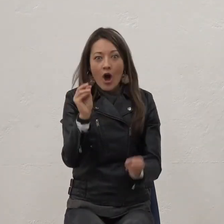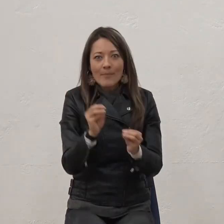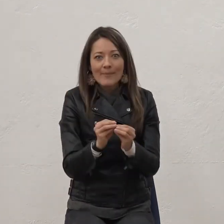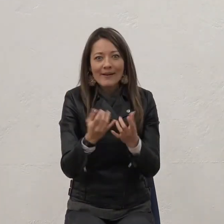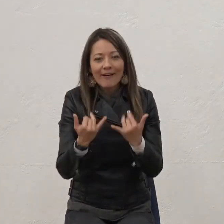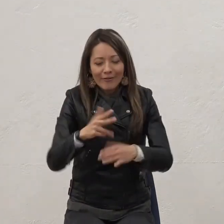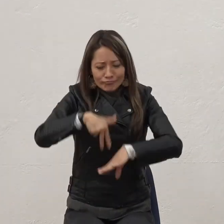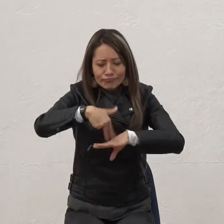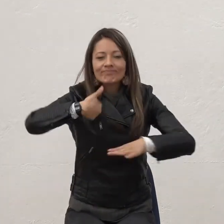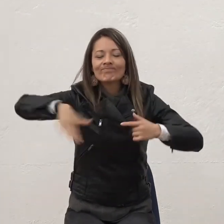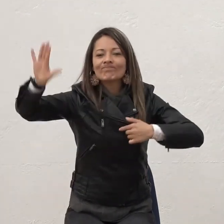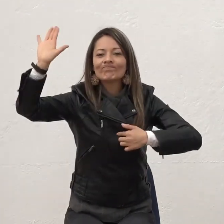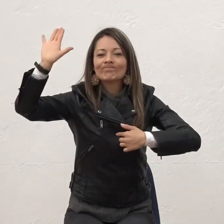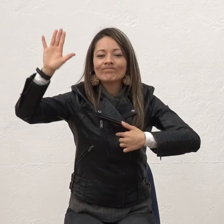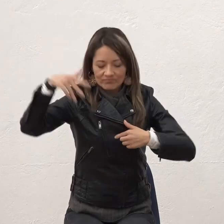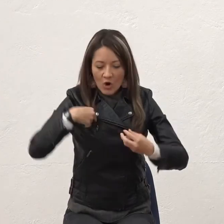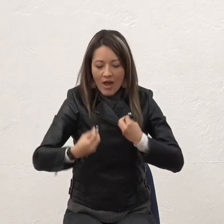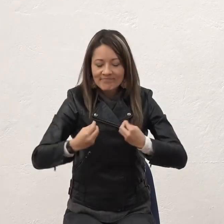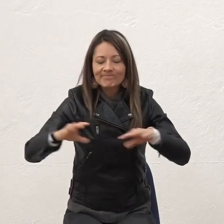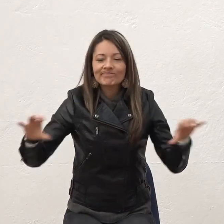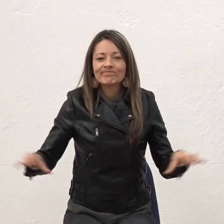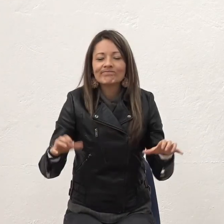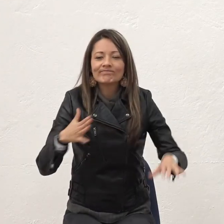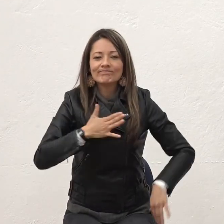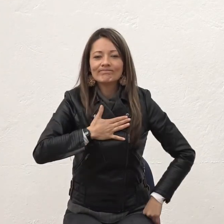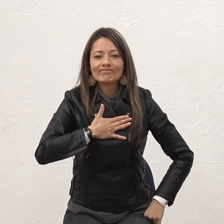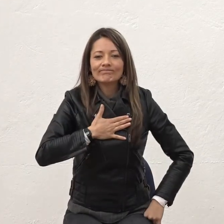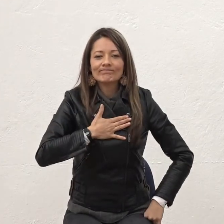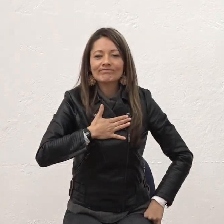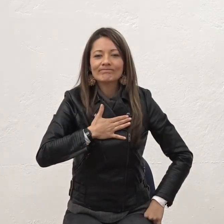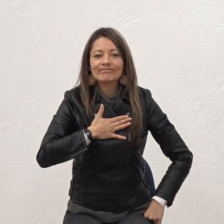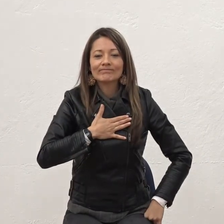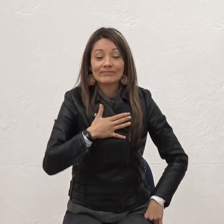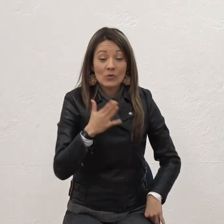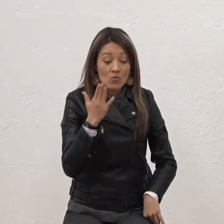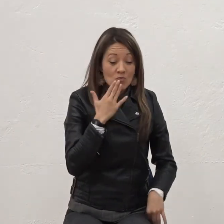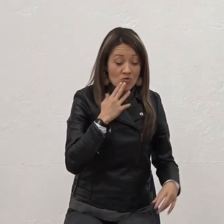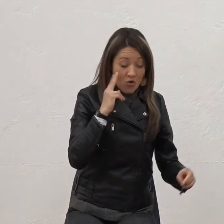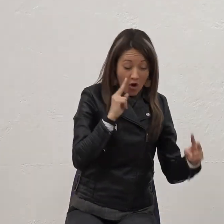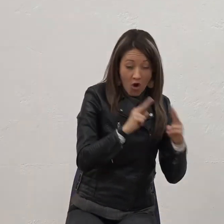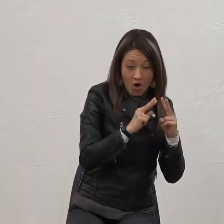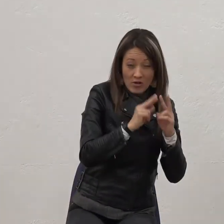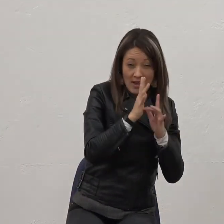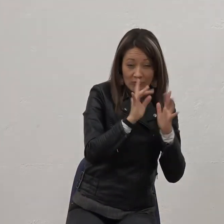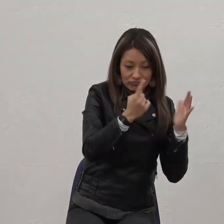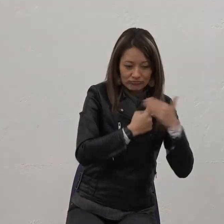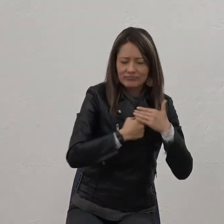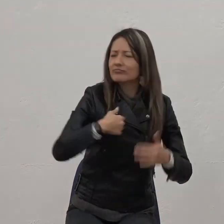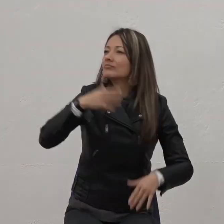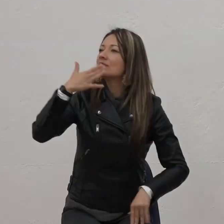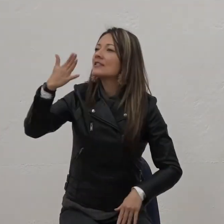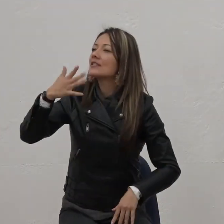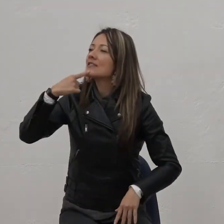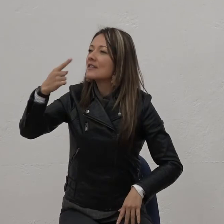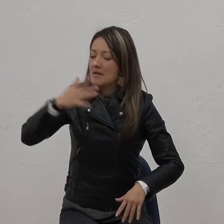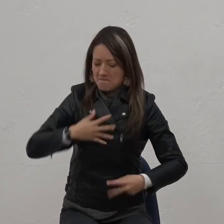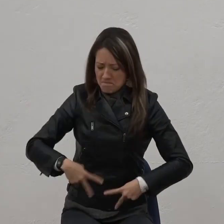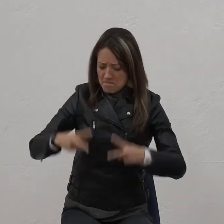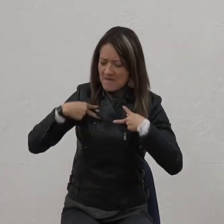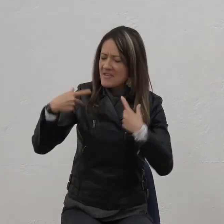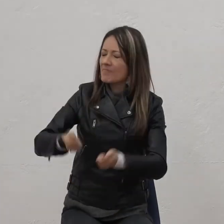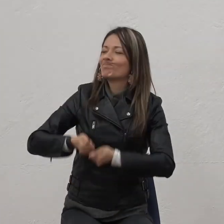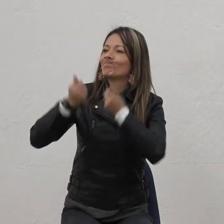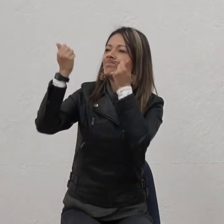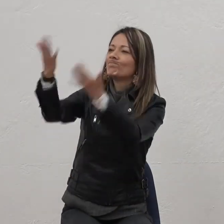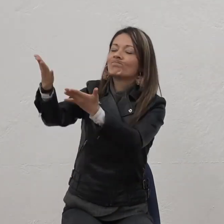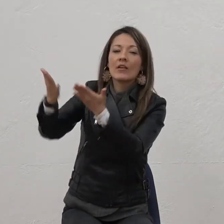aquí estoy, lo voy a hacer. Desde el día que yo conocí al Señor, le dije, Señor, mi vida te la voy a dar